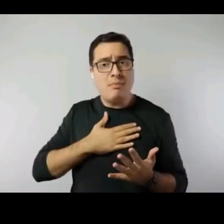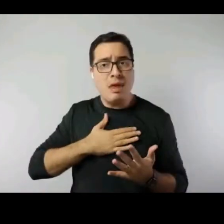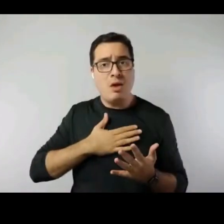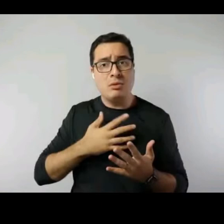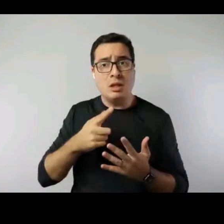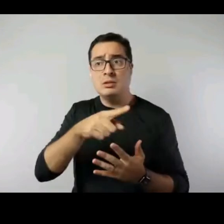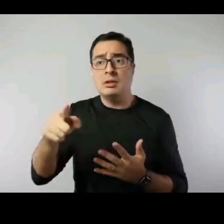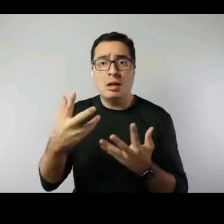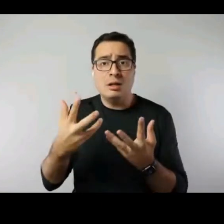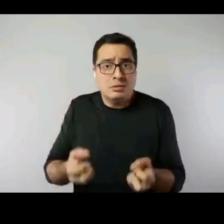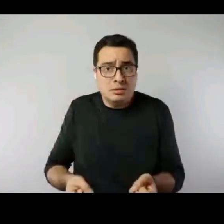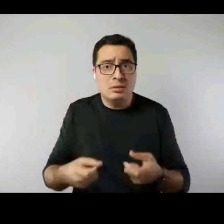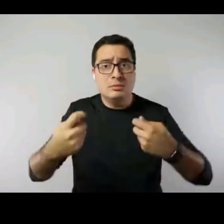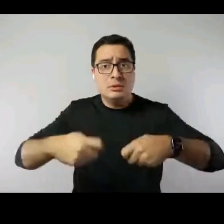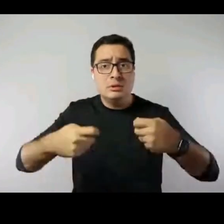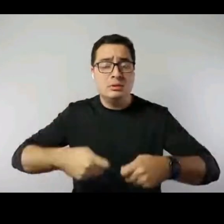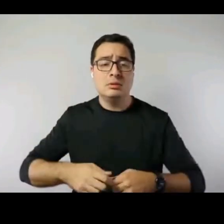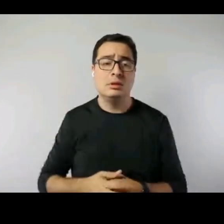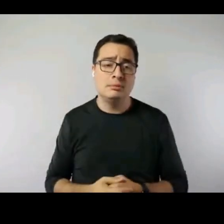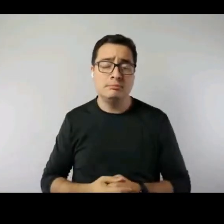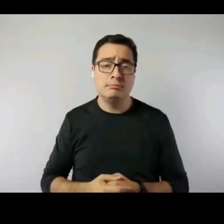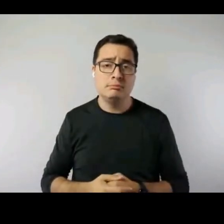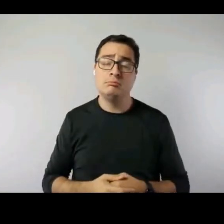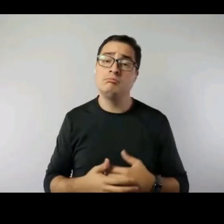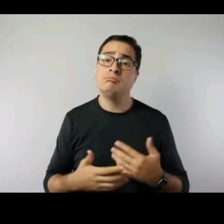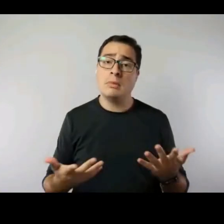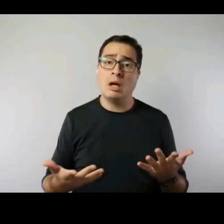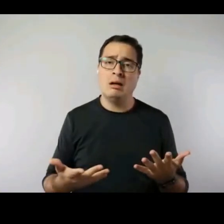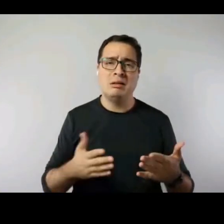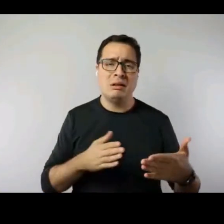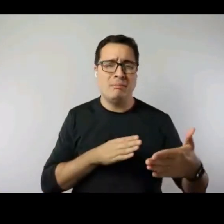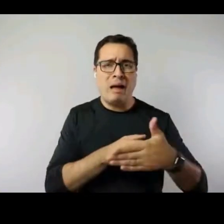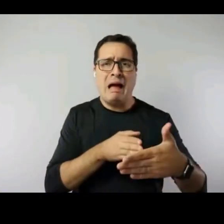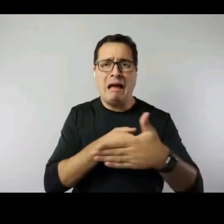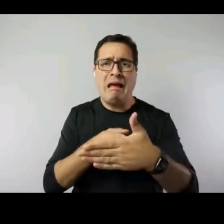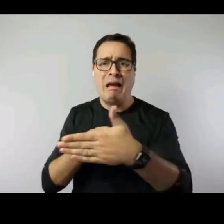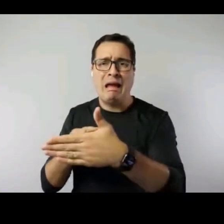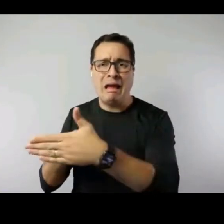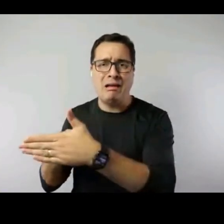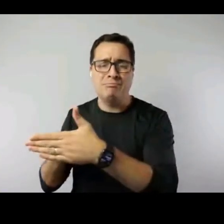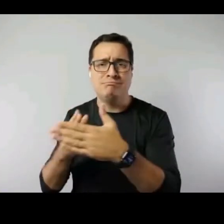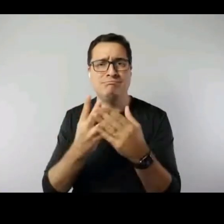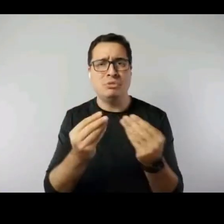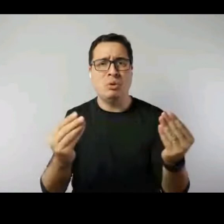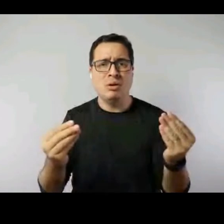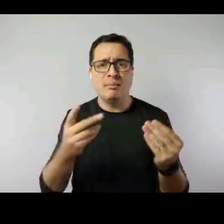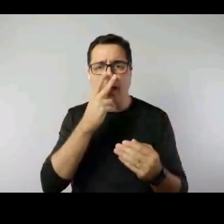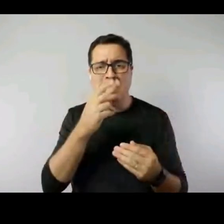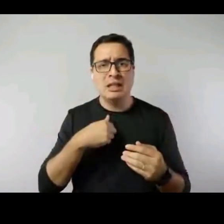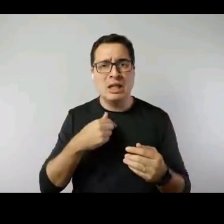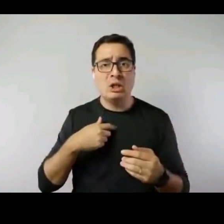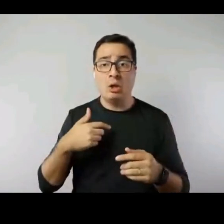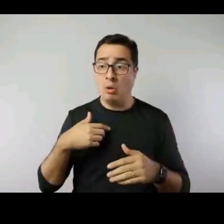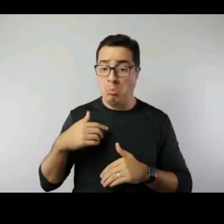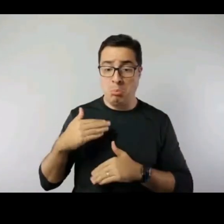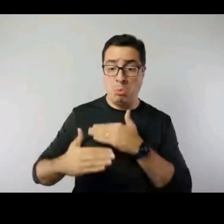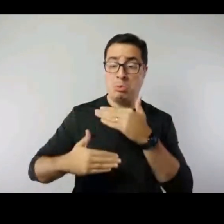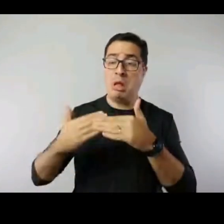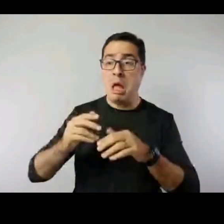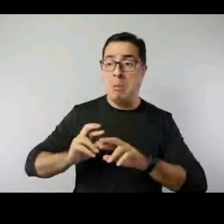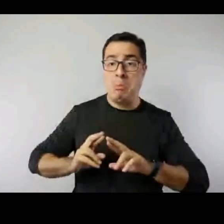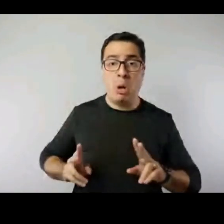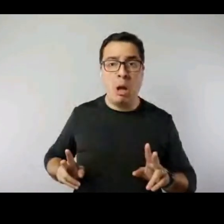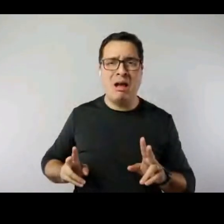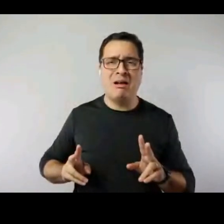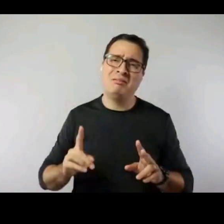Agora, com tantas barreiras, nós não devemos, né, ter que superar mais nada. Nós existimos pelo